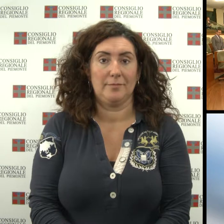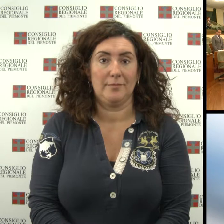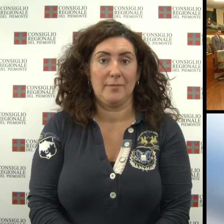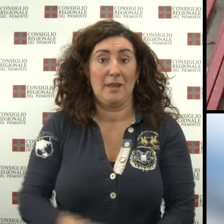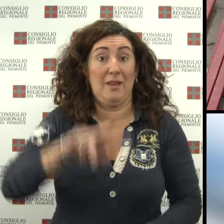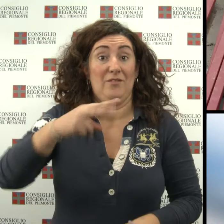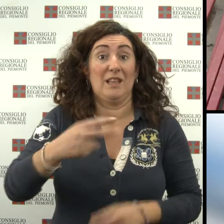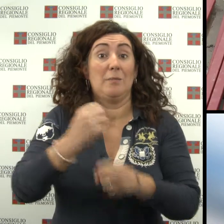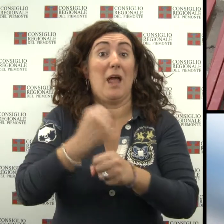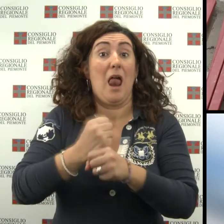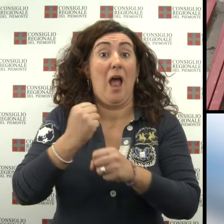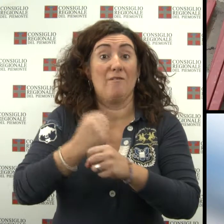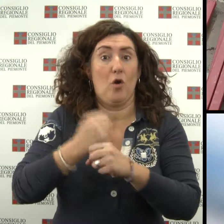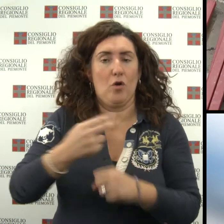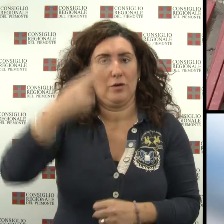Commemorate le vittime del lavoro.